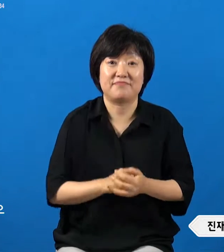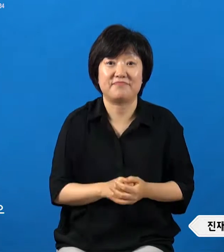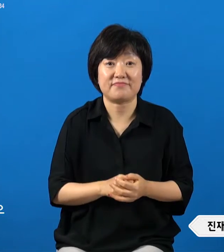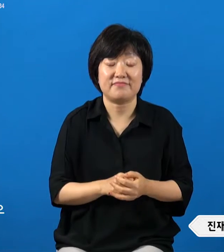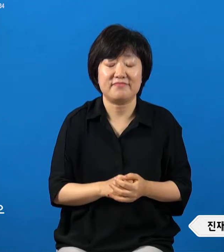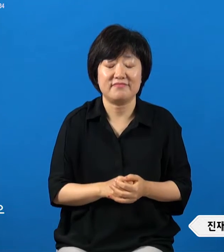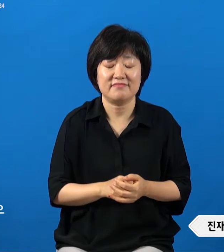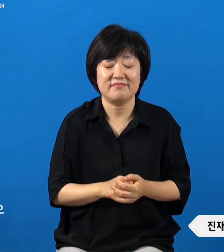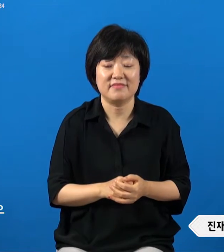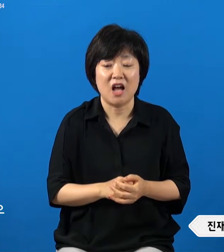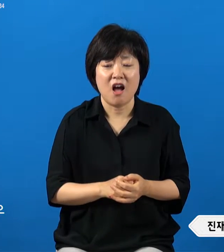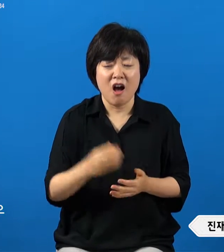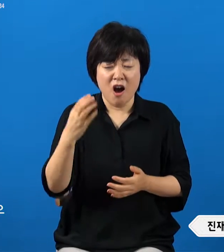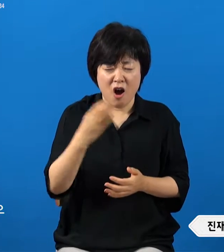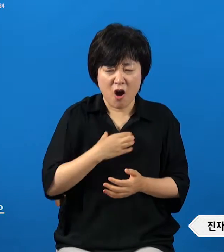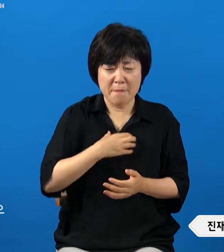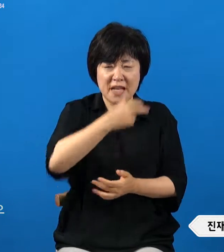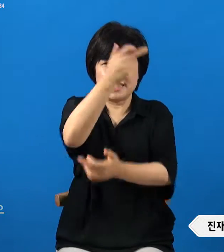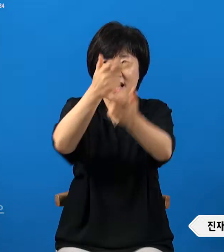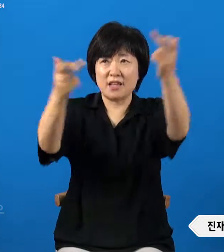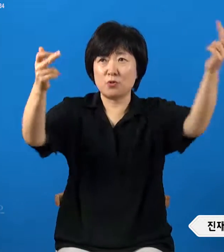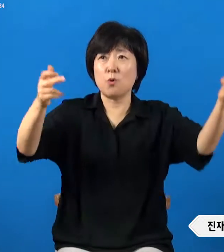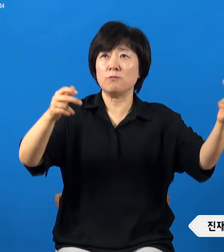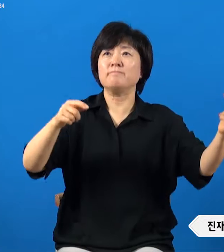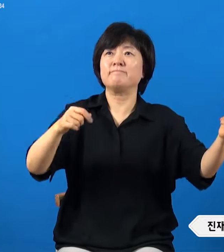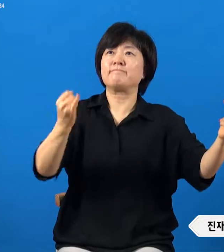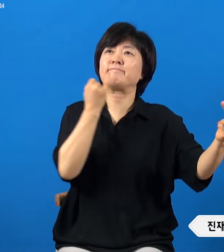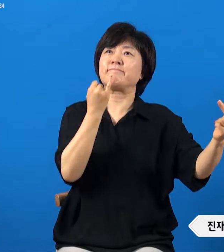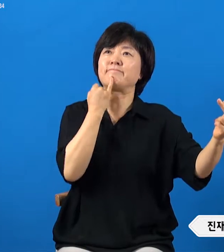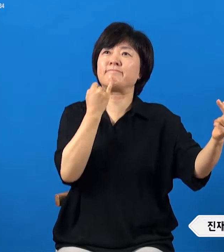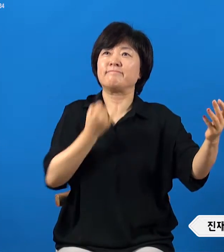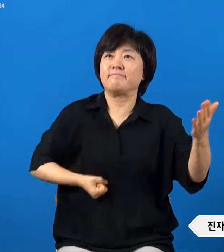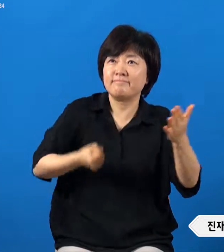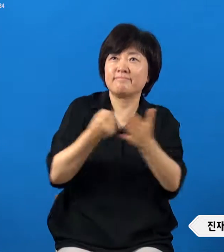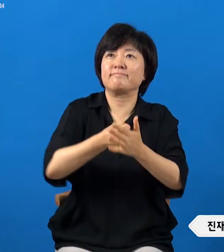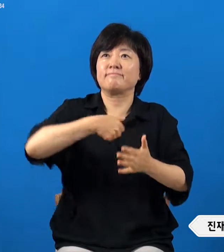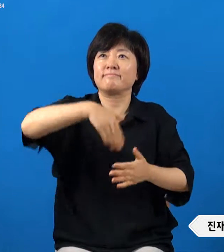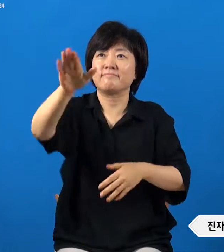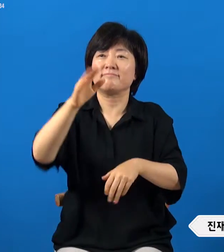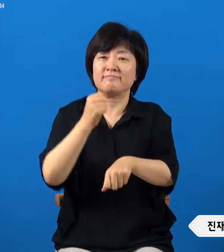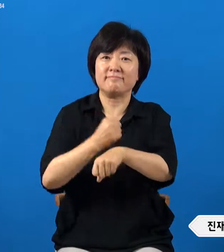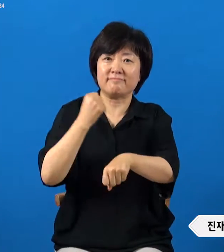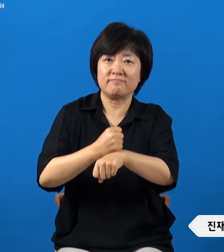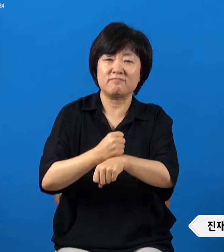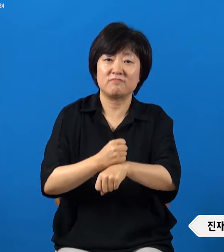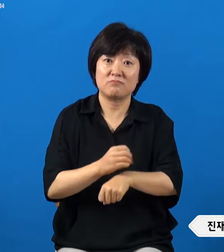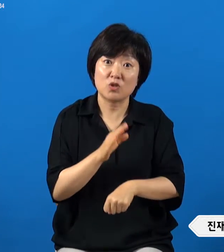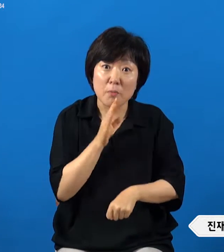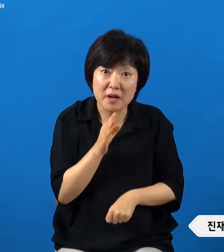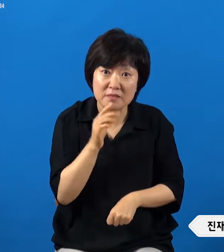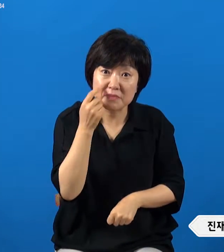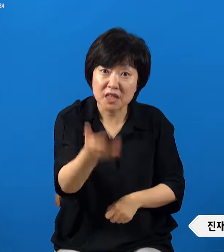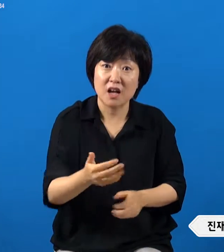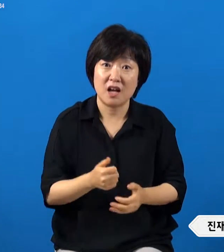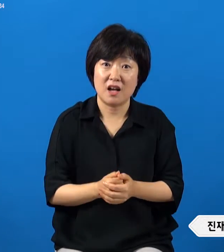괜찮소. 정말입니까? 바다 끝이라도 나는 괜찮소. 정말입니까?